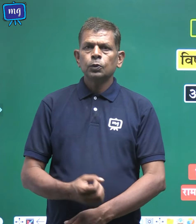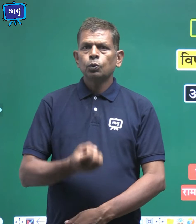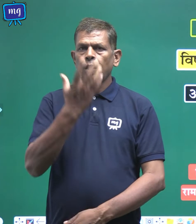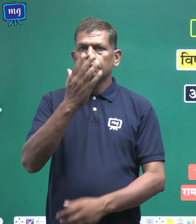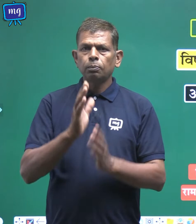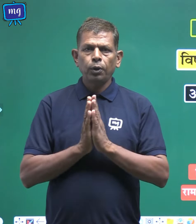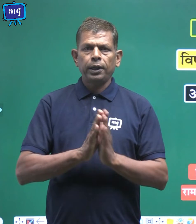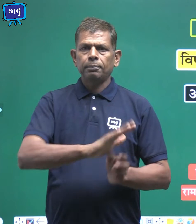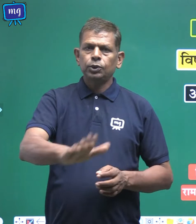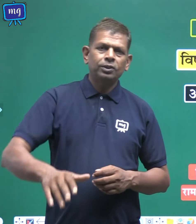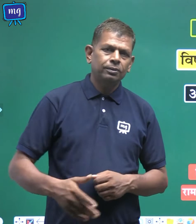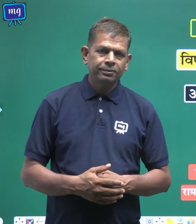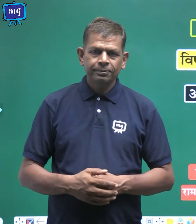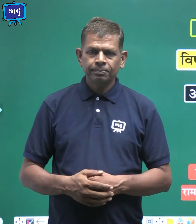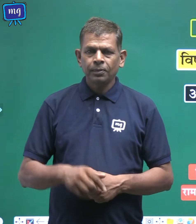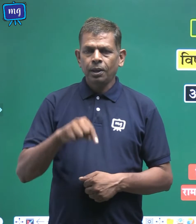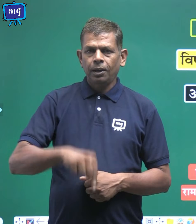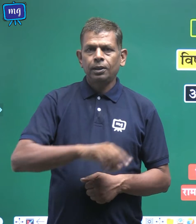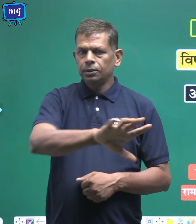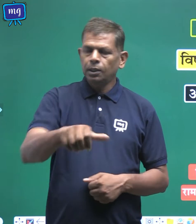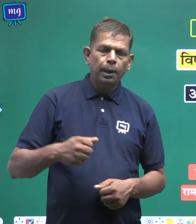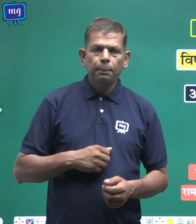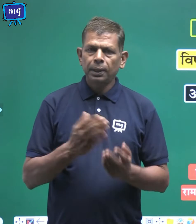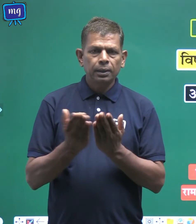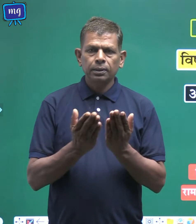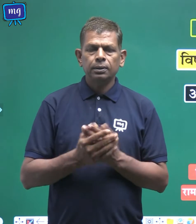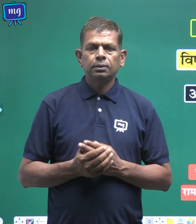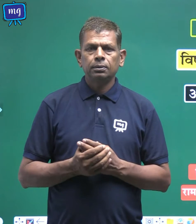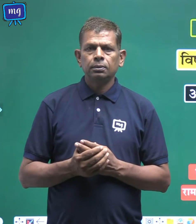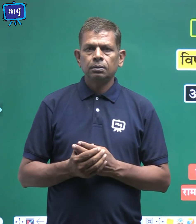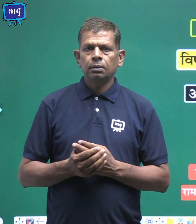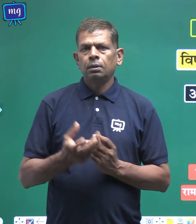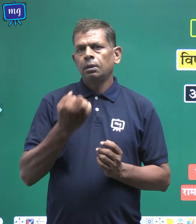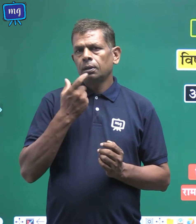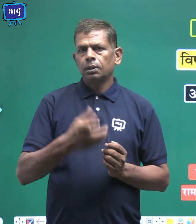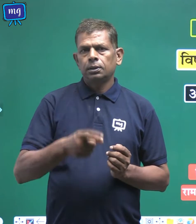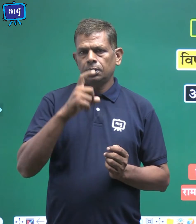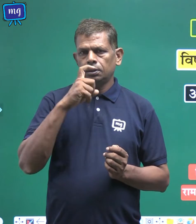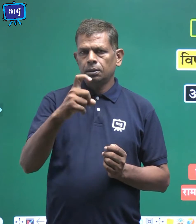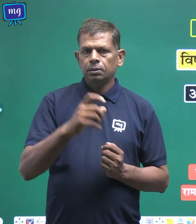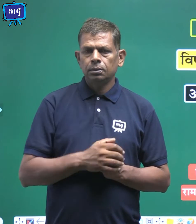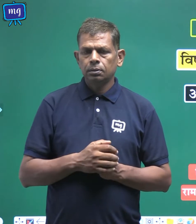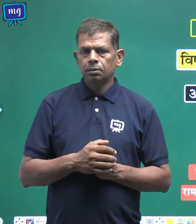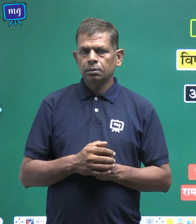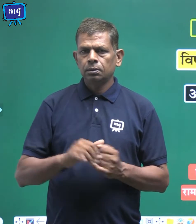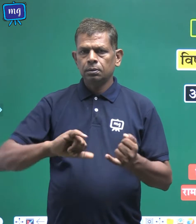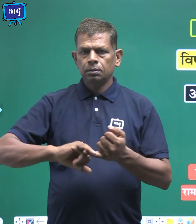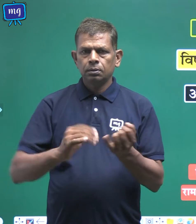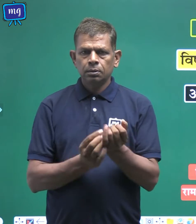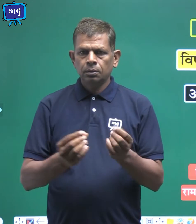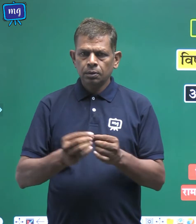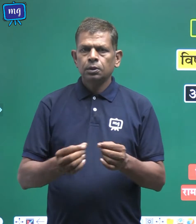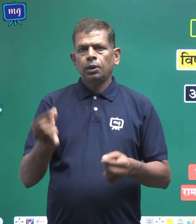गुड मॉर्निंग बच्चों। आज हम पढ़ेंगे कक्षा 7 विषय